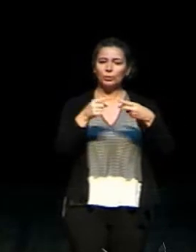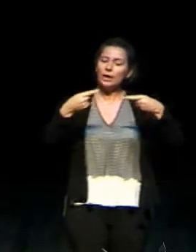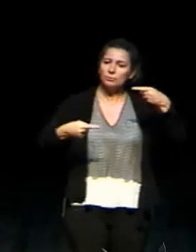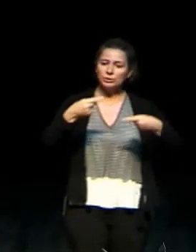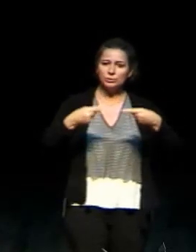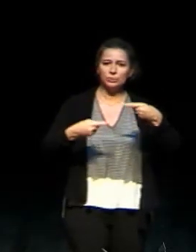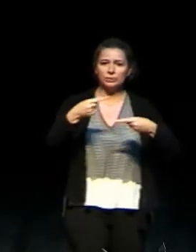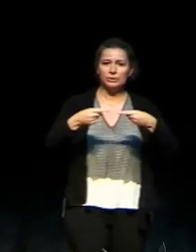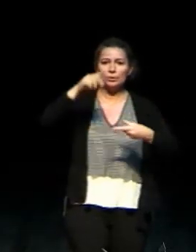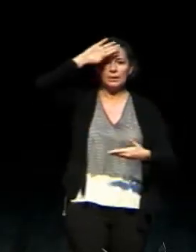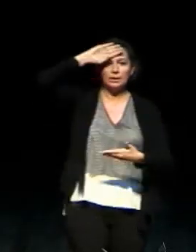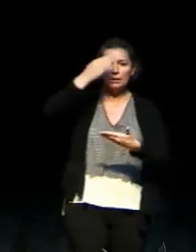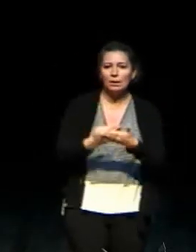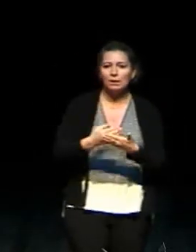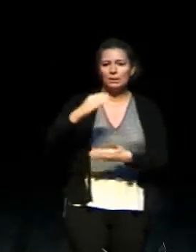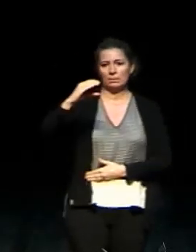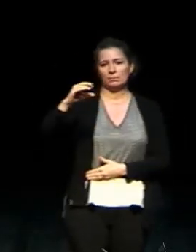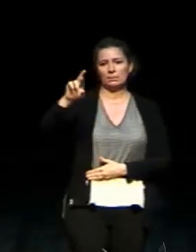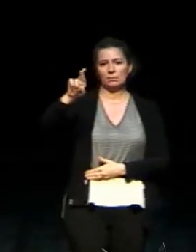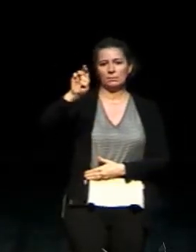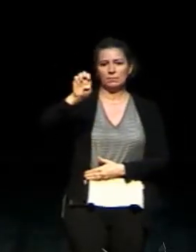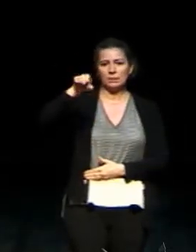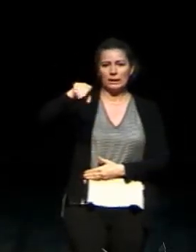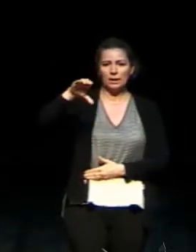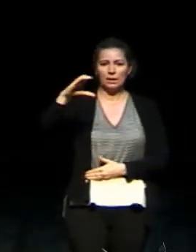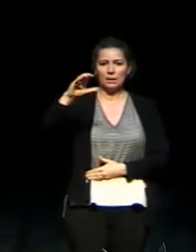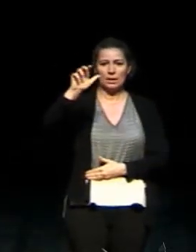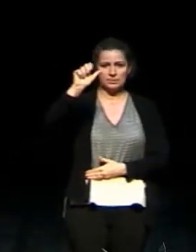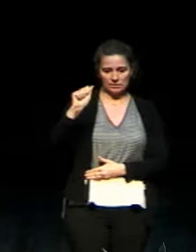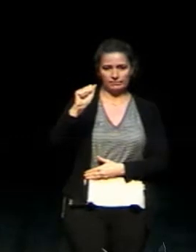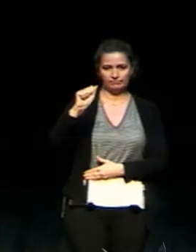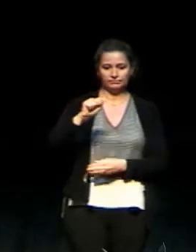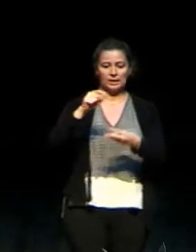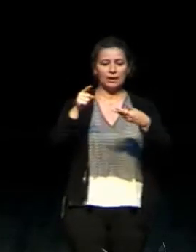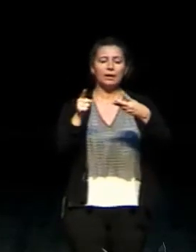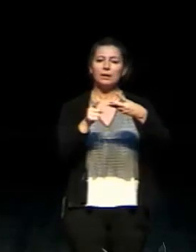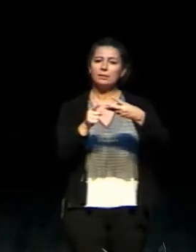adicional é a afetividade, as crenças em torno do